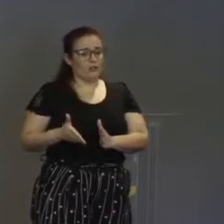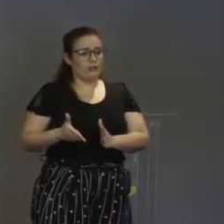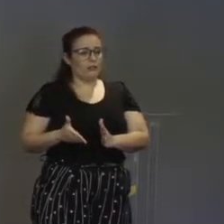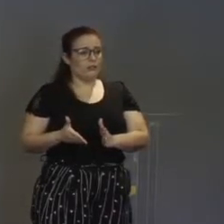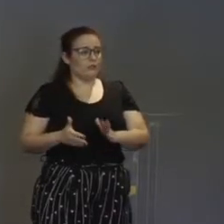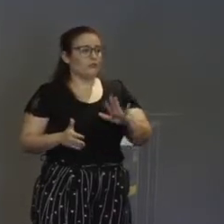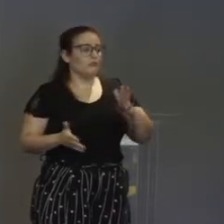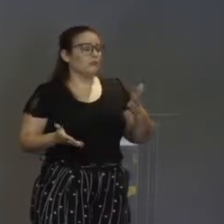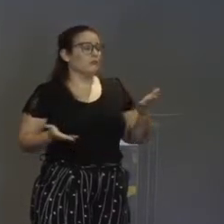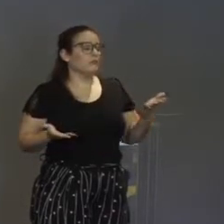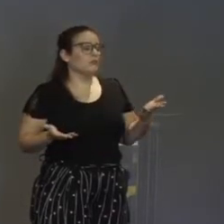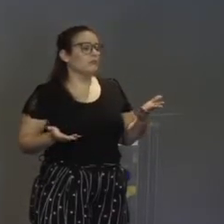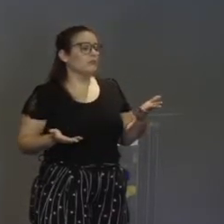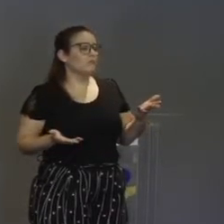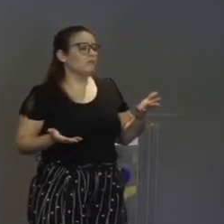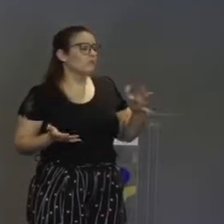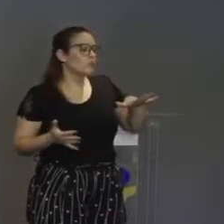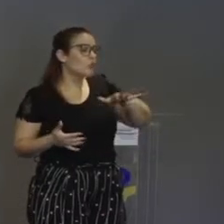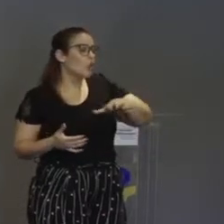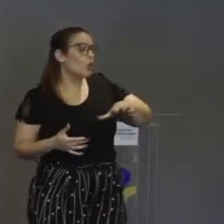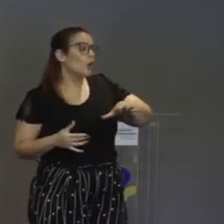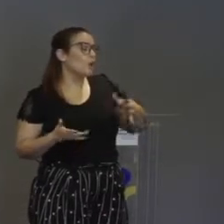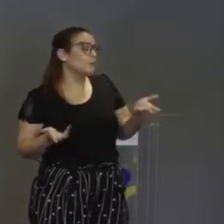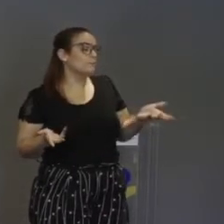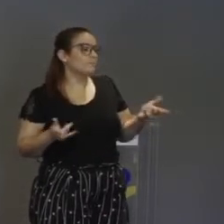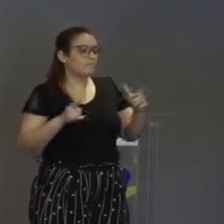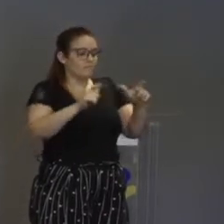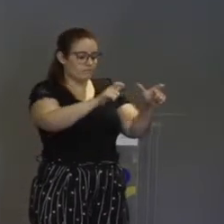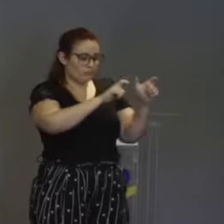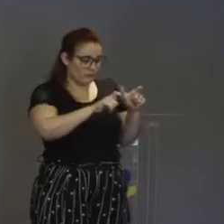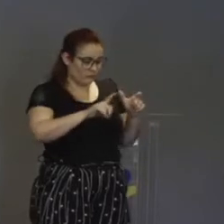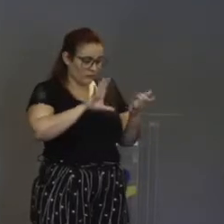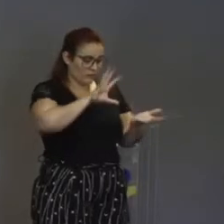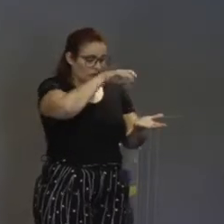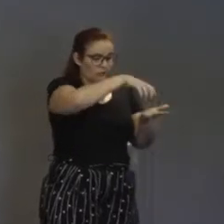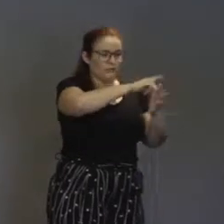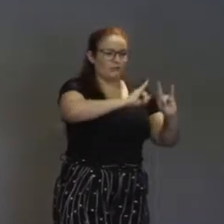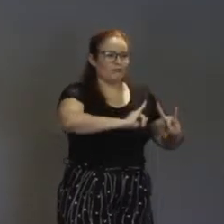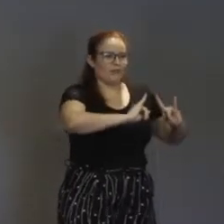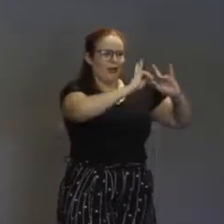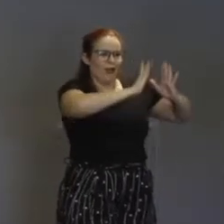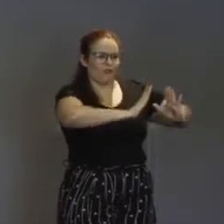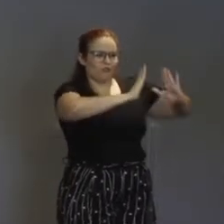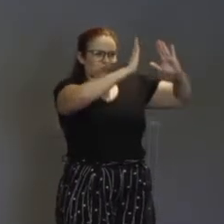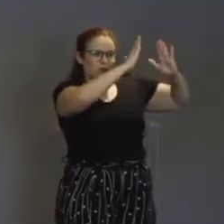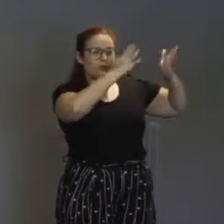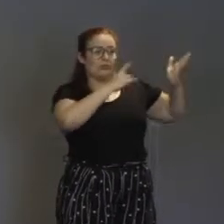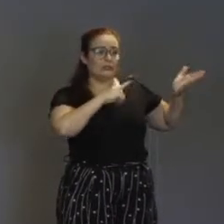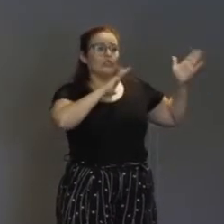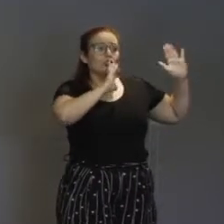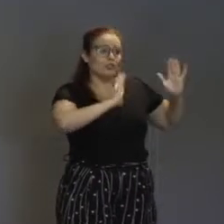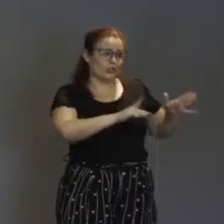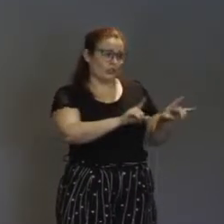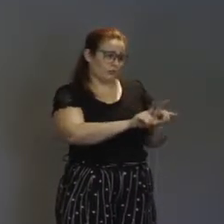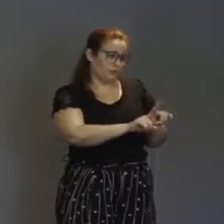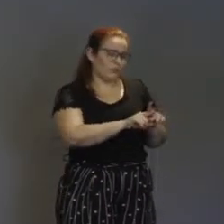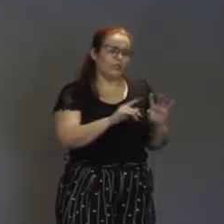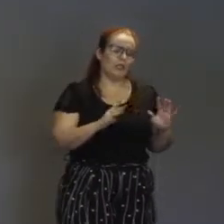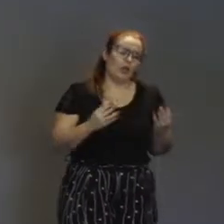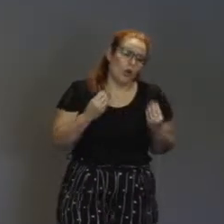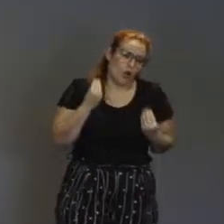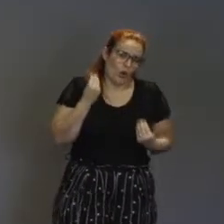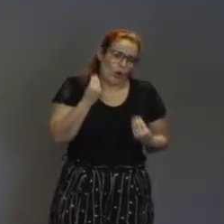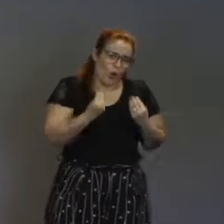Os centros, os locais centrificados, os grandes prédios, enfim, já existem também. Como que a gente